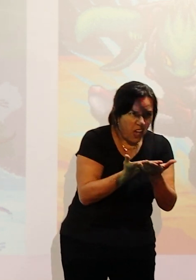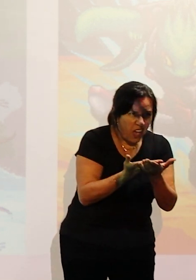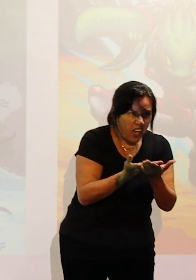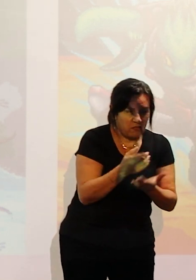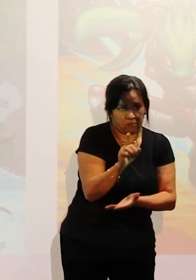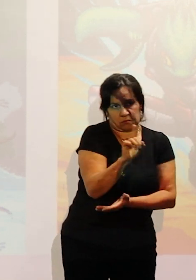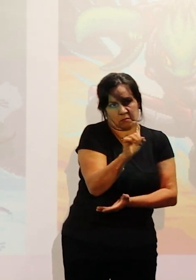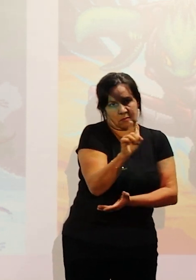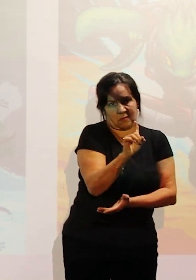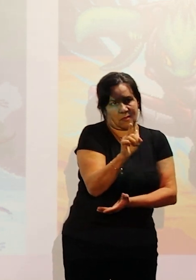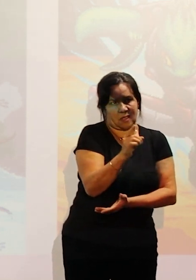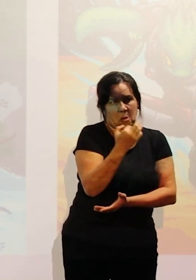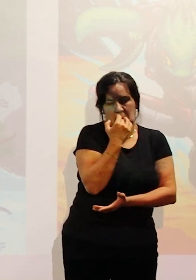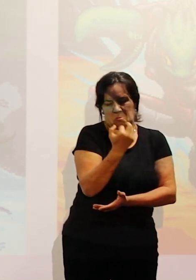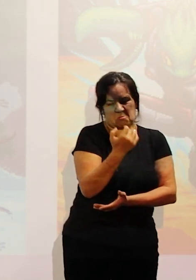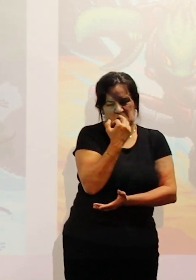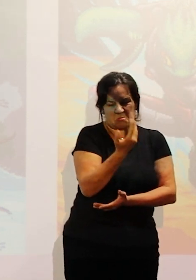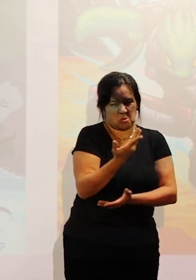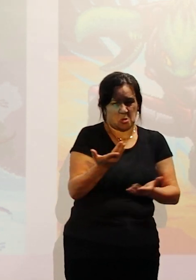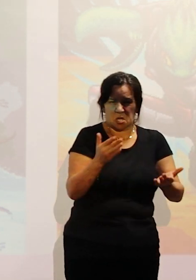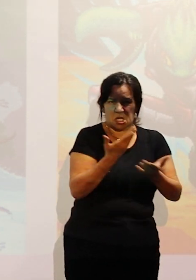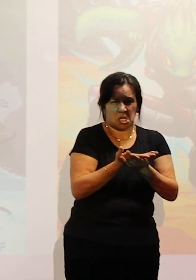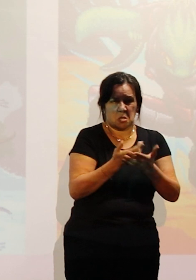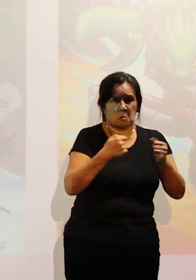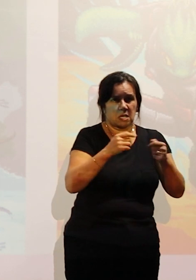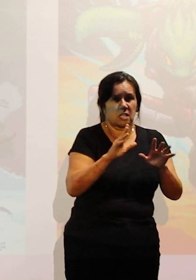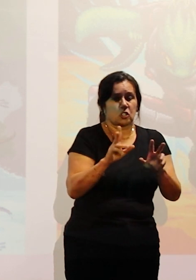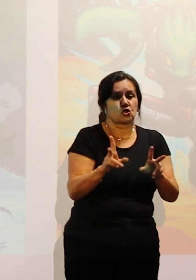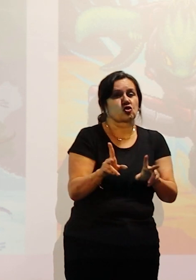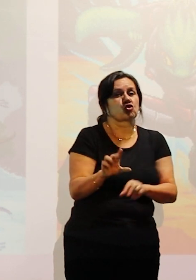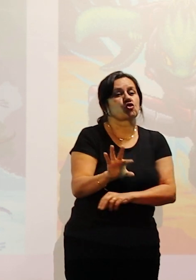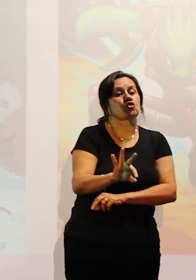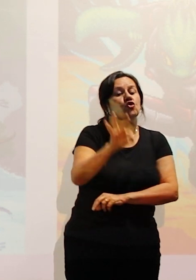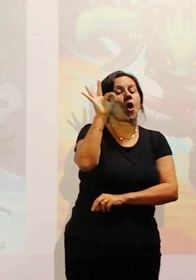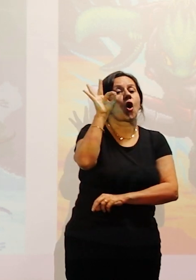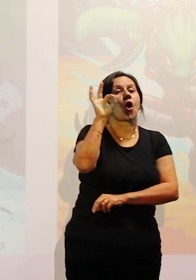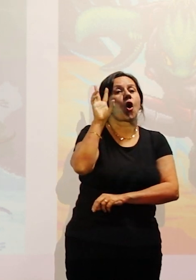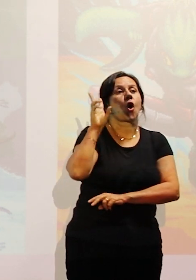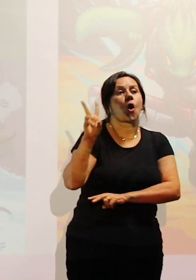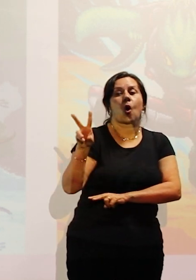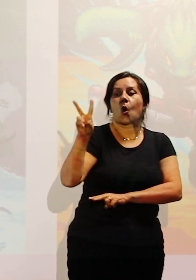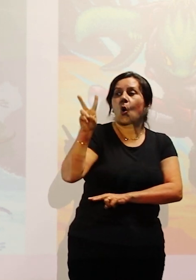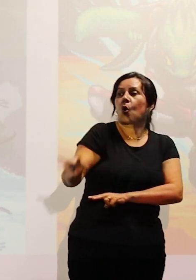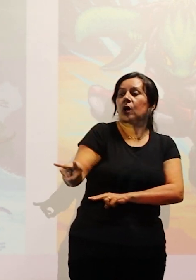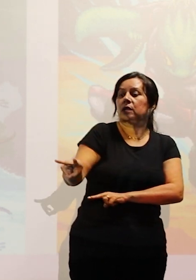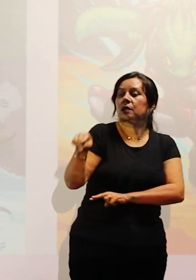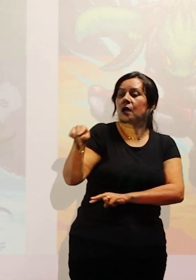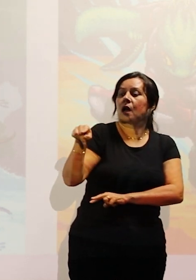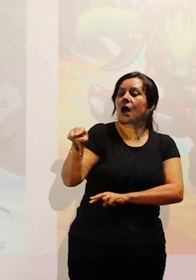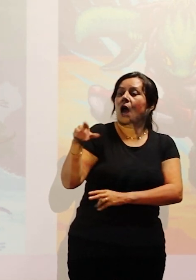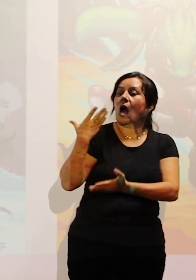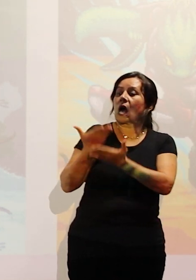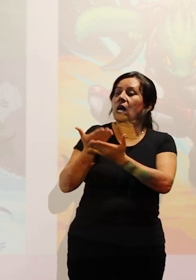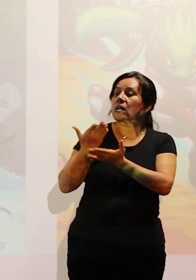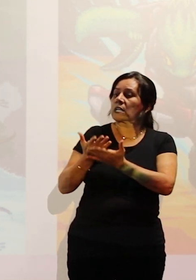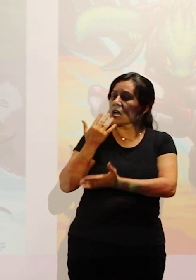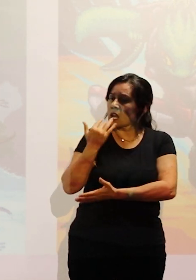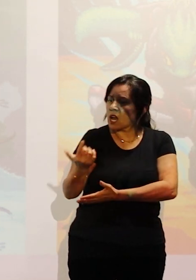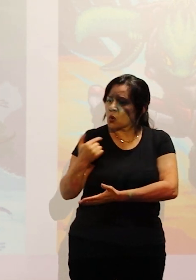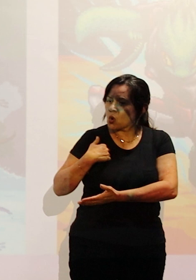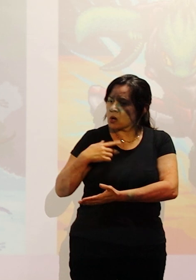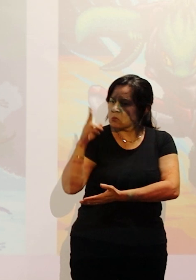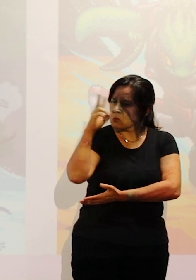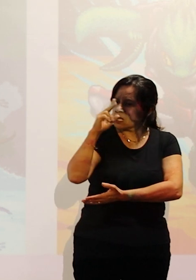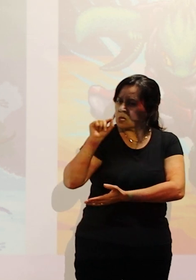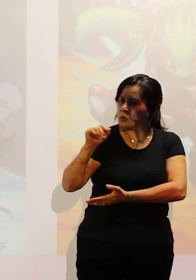teoria das cores de uma forma tão teórica. Às vezes é só você parar, olhar para uma cor e pensar o que aquela cor me lembra. Então, por exemplo,